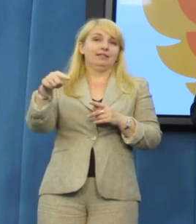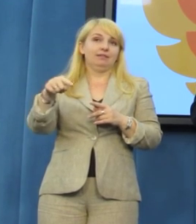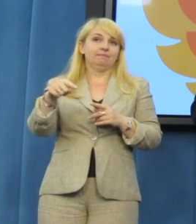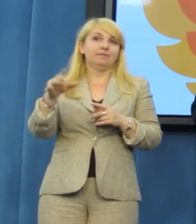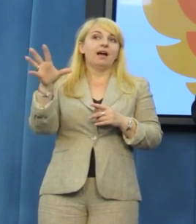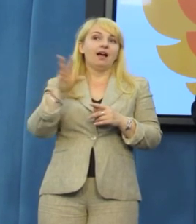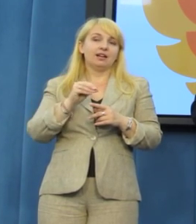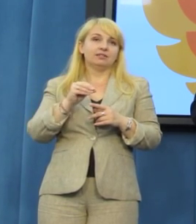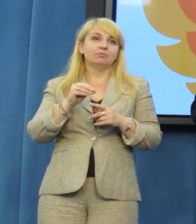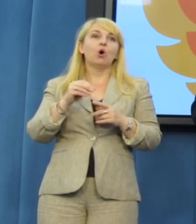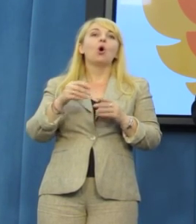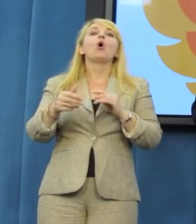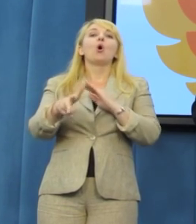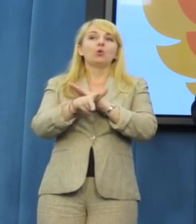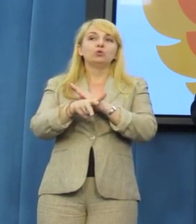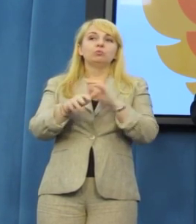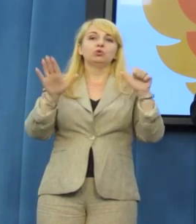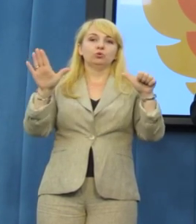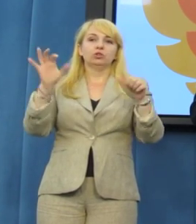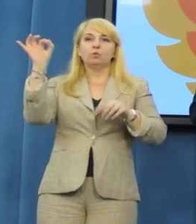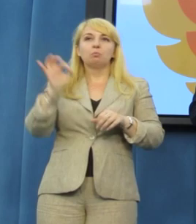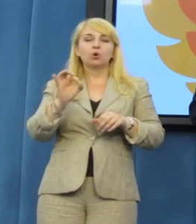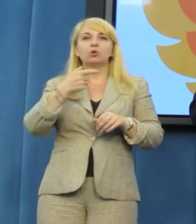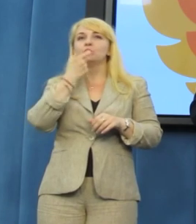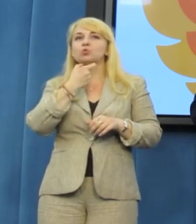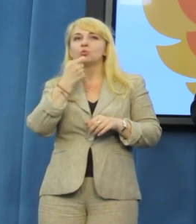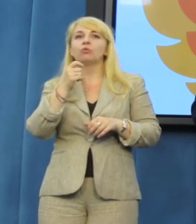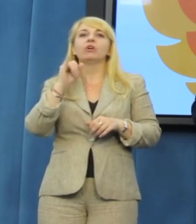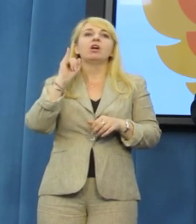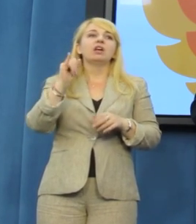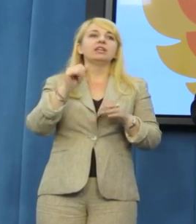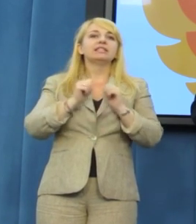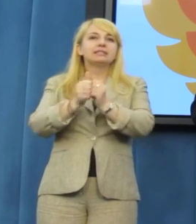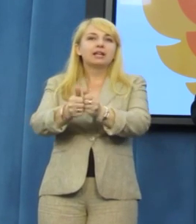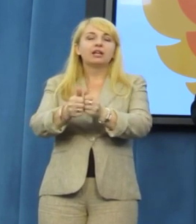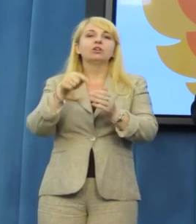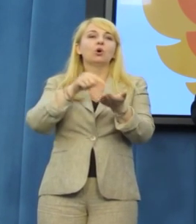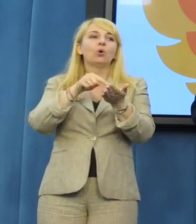86% słów, wyrazów, stwierdzeń w tym projekcie jest